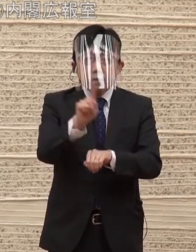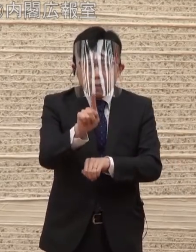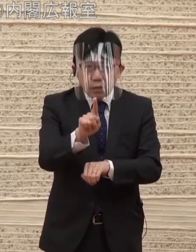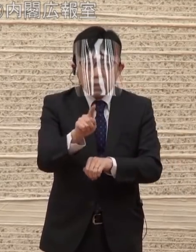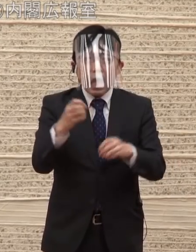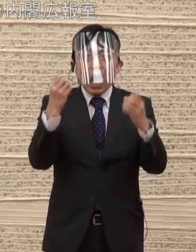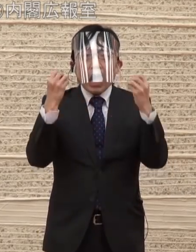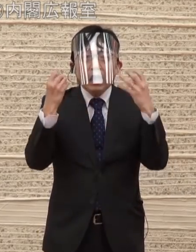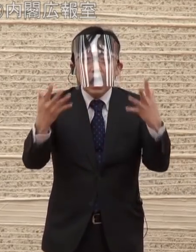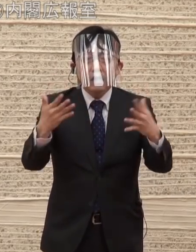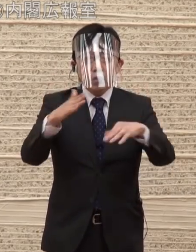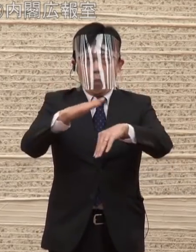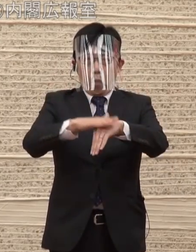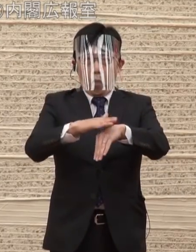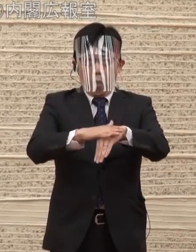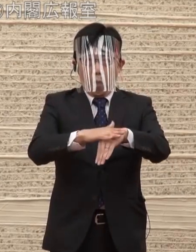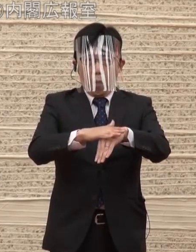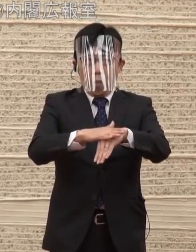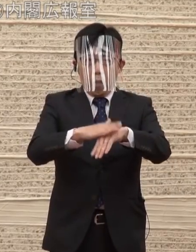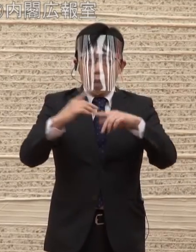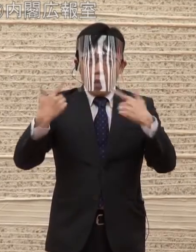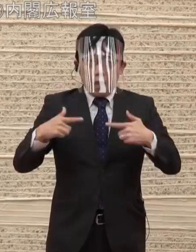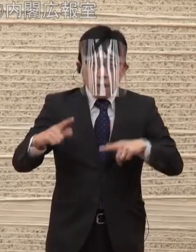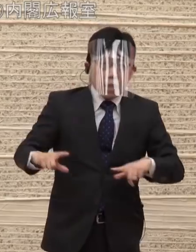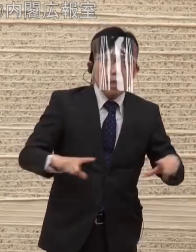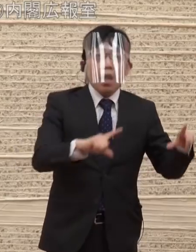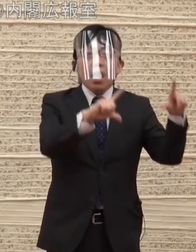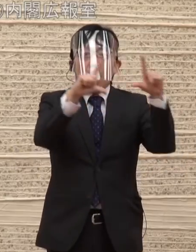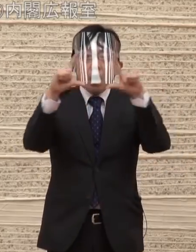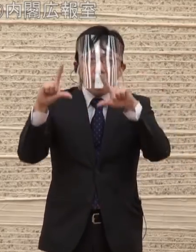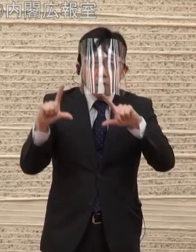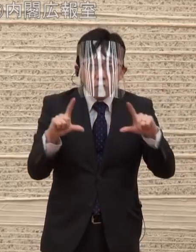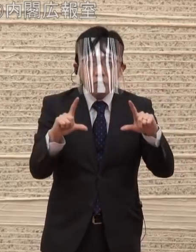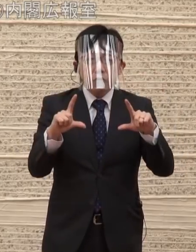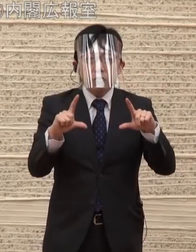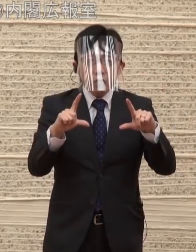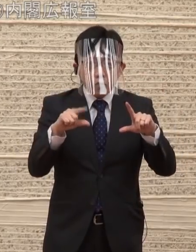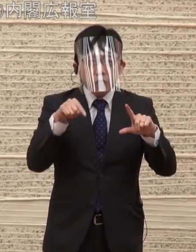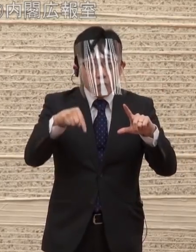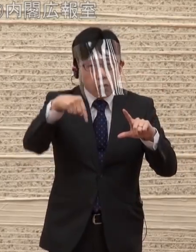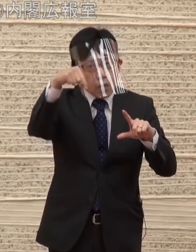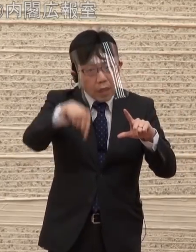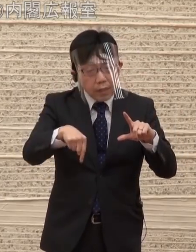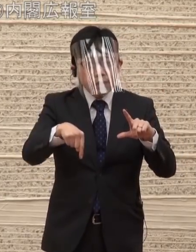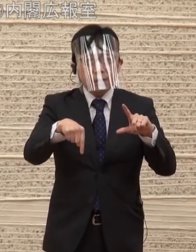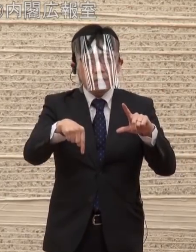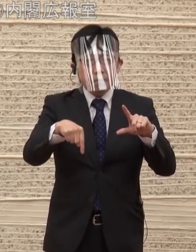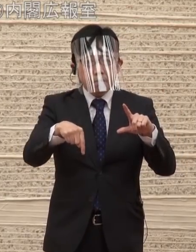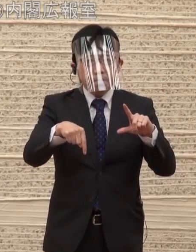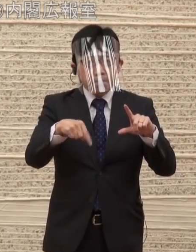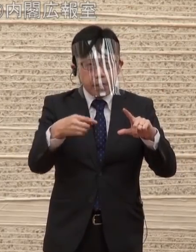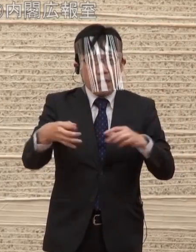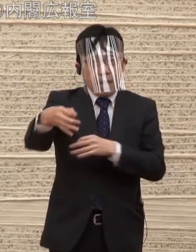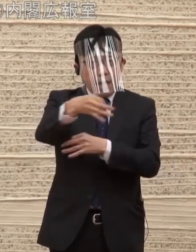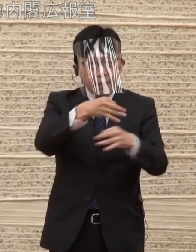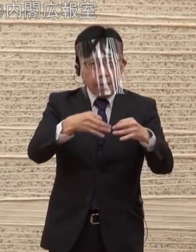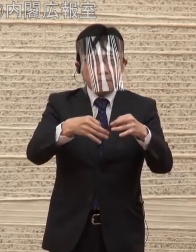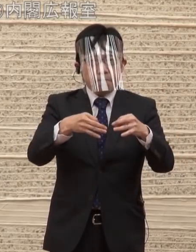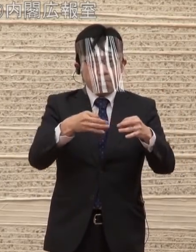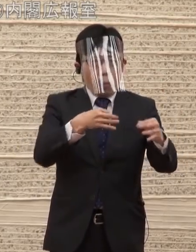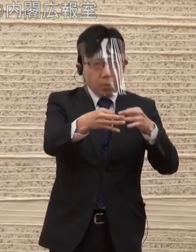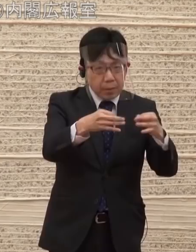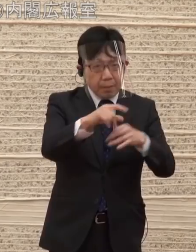やり方で日常の社会経済活動を取り戻していくことだと思い